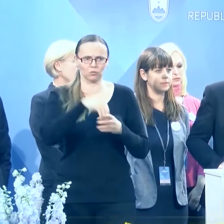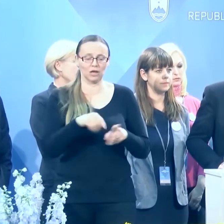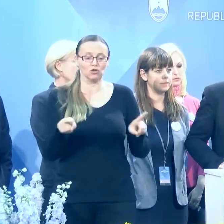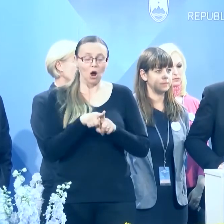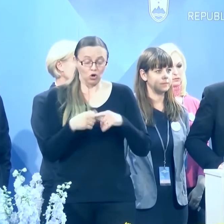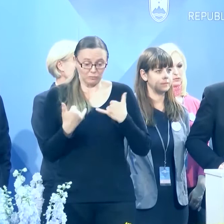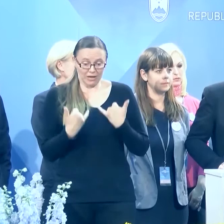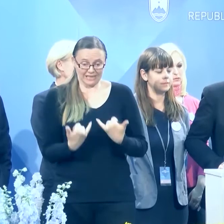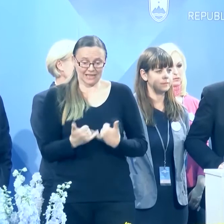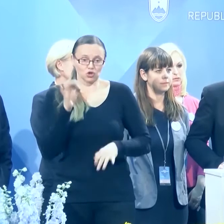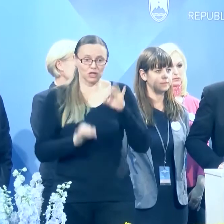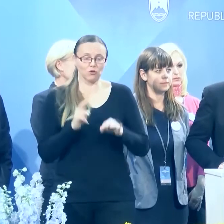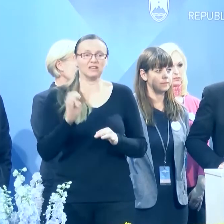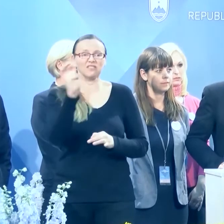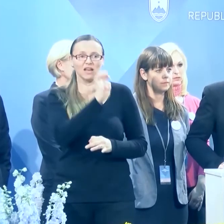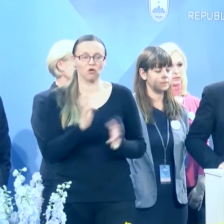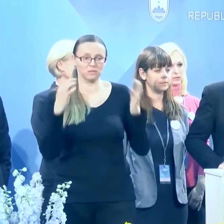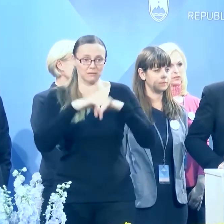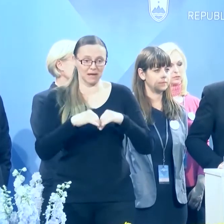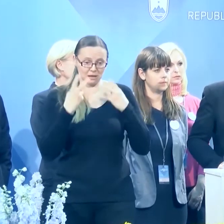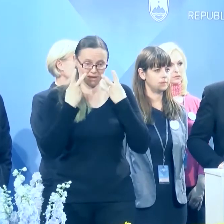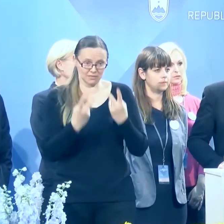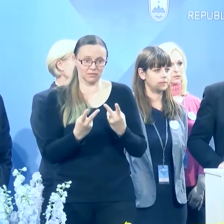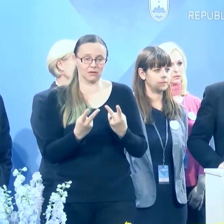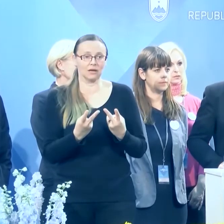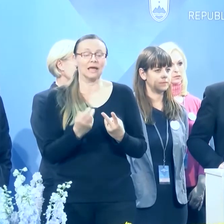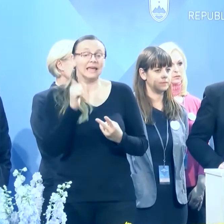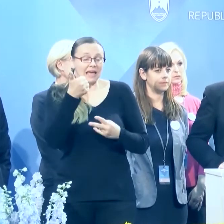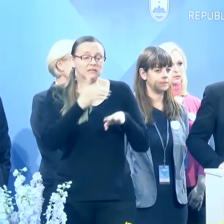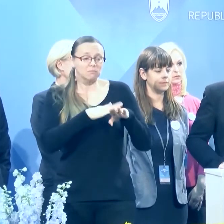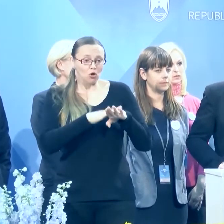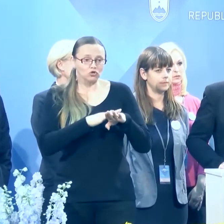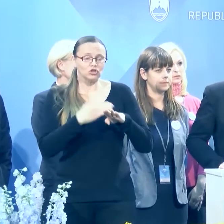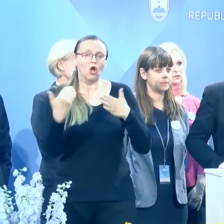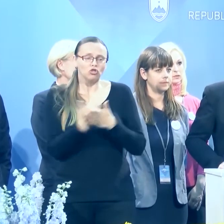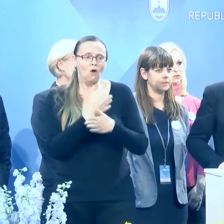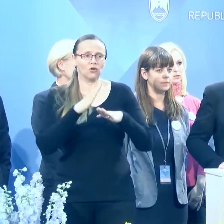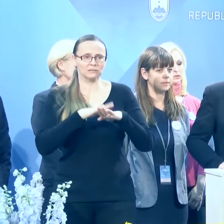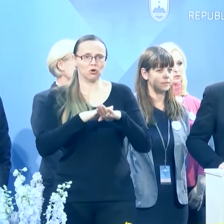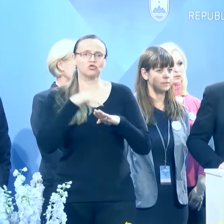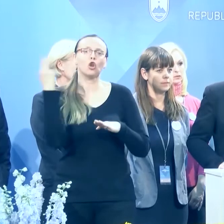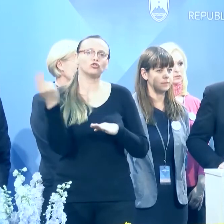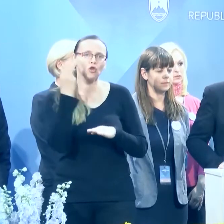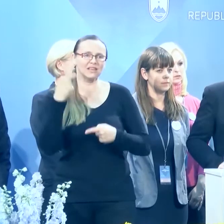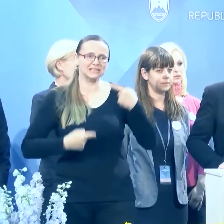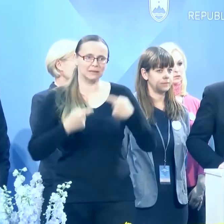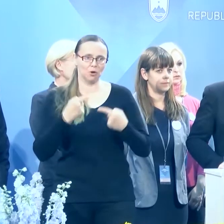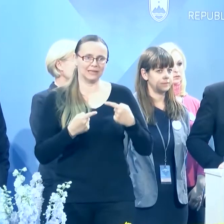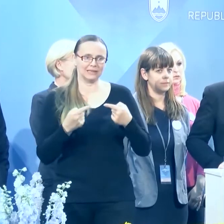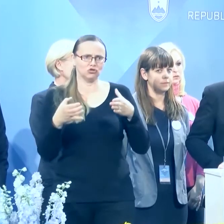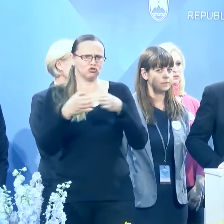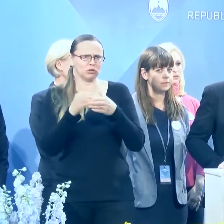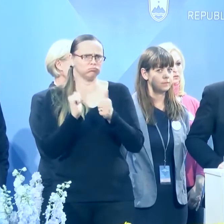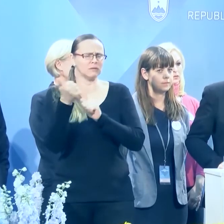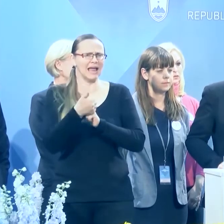na tokratnih volitvah v Evropski parlament, je neko sporočilo, novo sporočilo slovenski politični eliti,